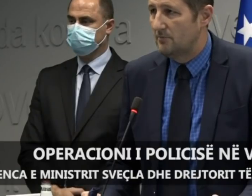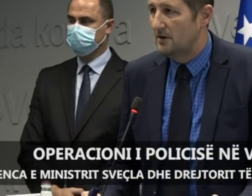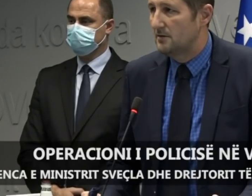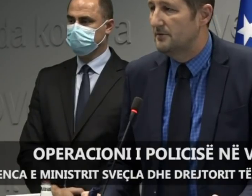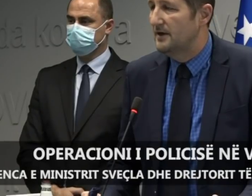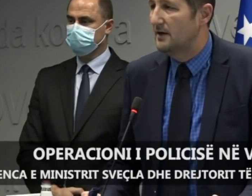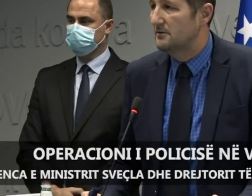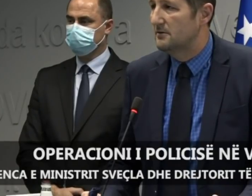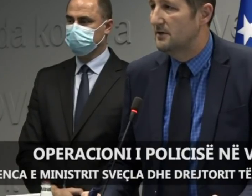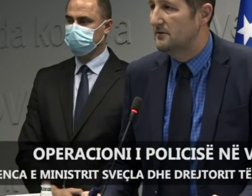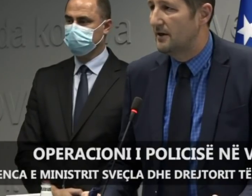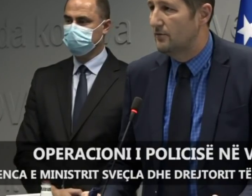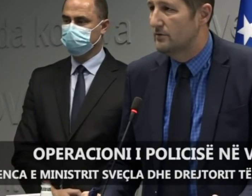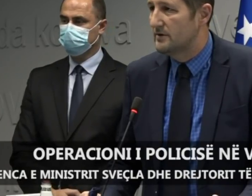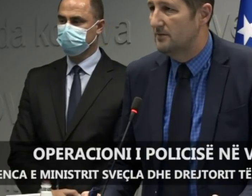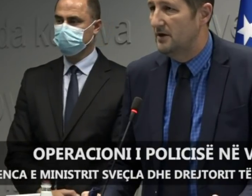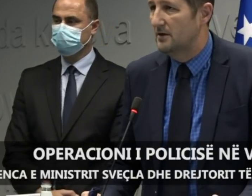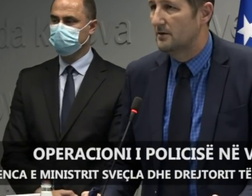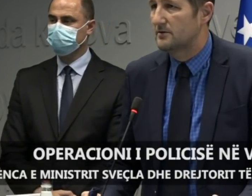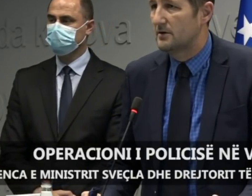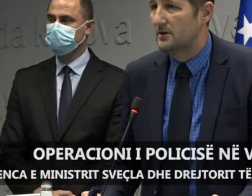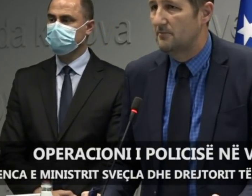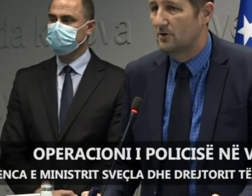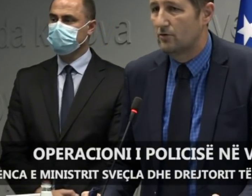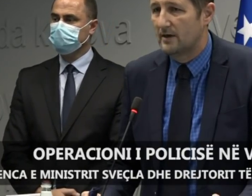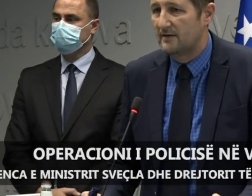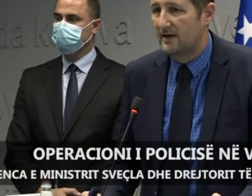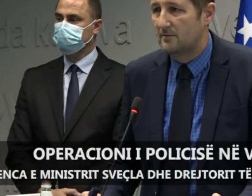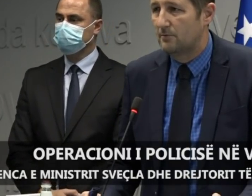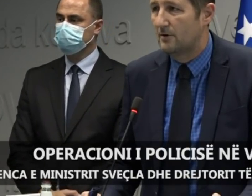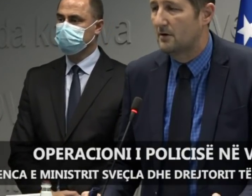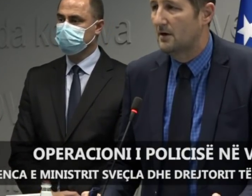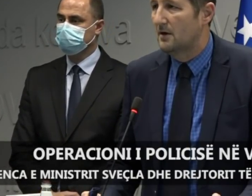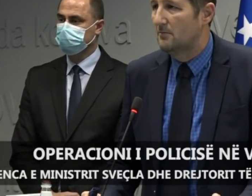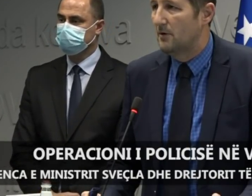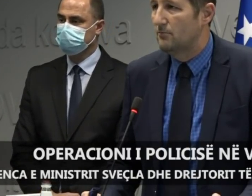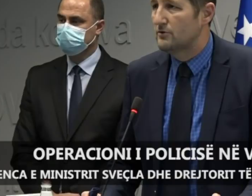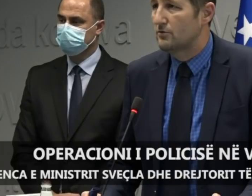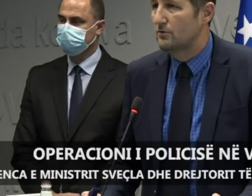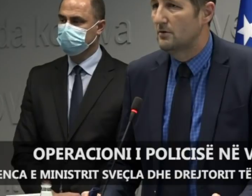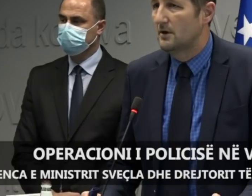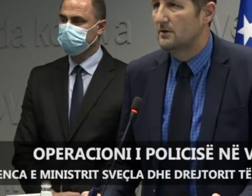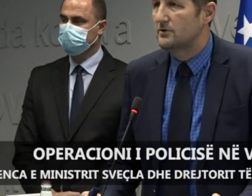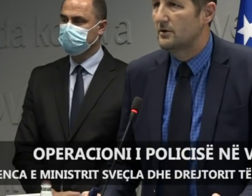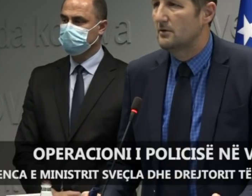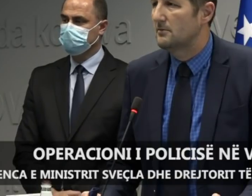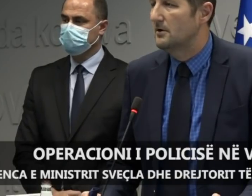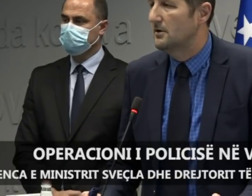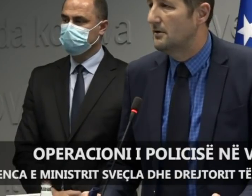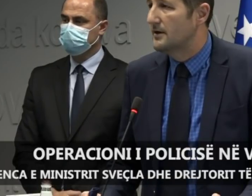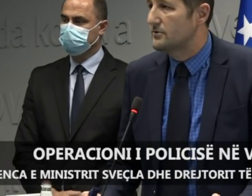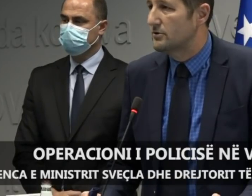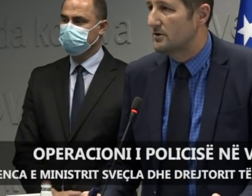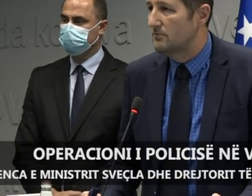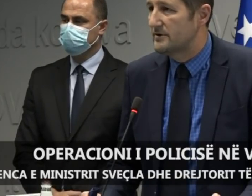Përpjekjet e sotme janë një tregus i mirë që jemi në rrugën e drejtë për me mundësu që askusht të mos